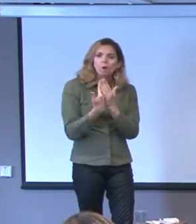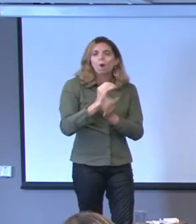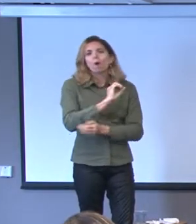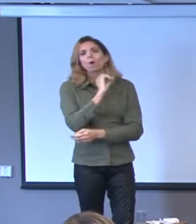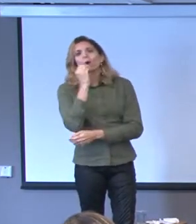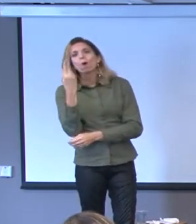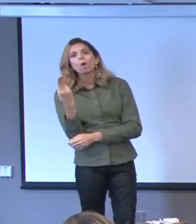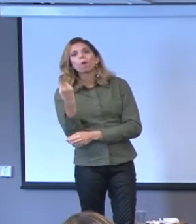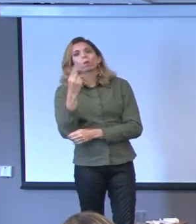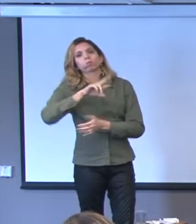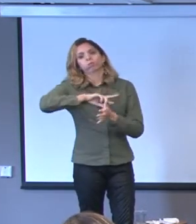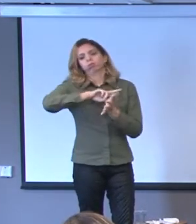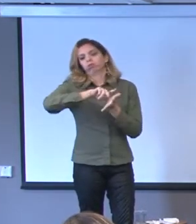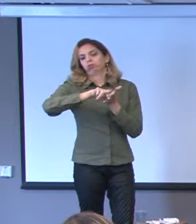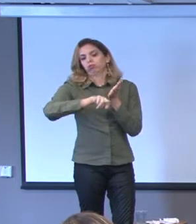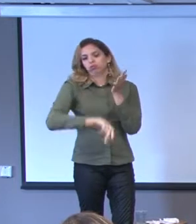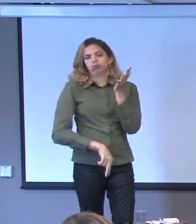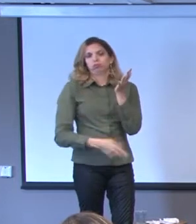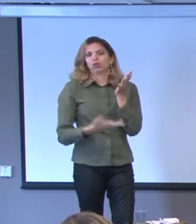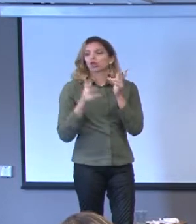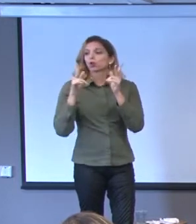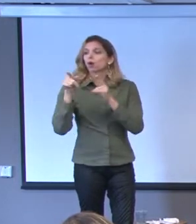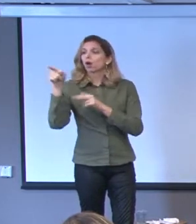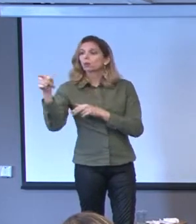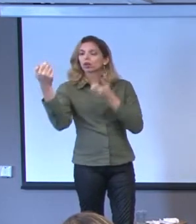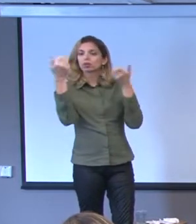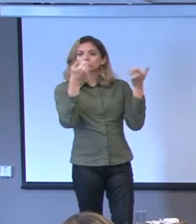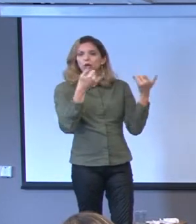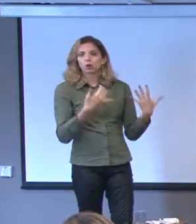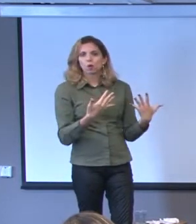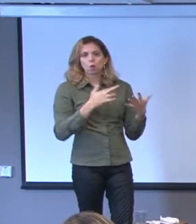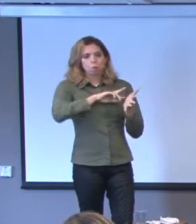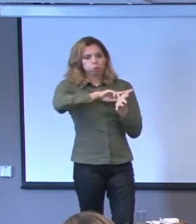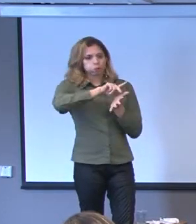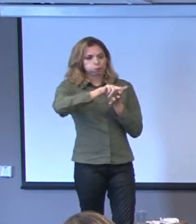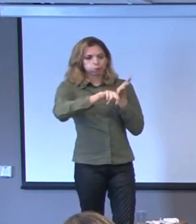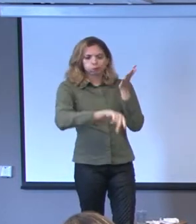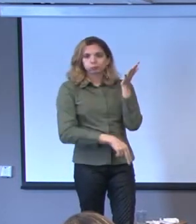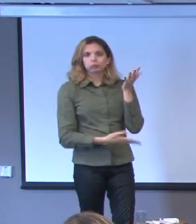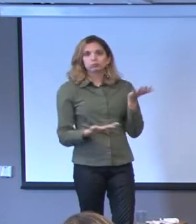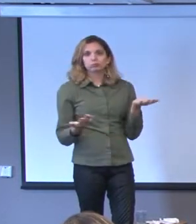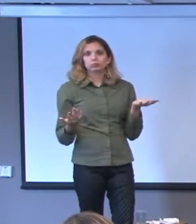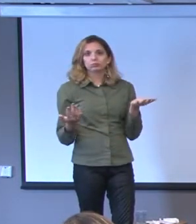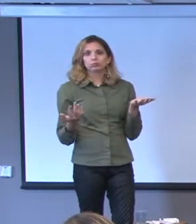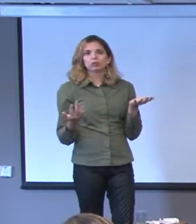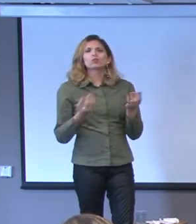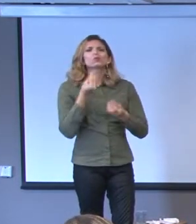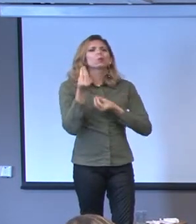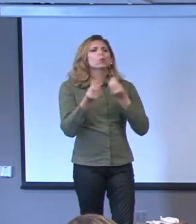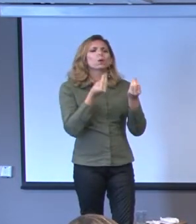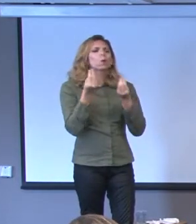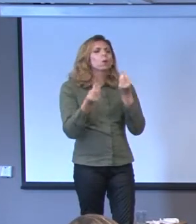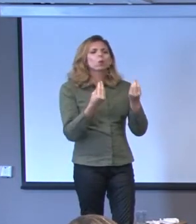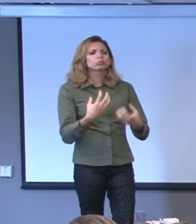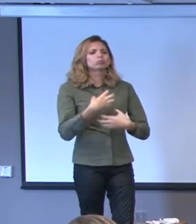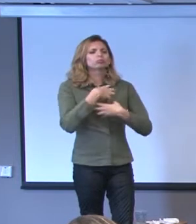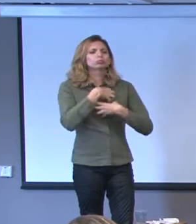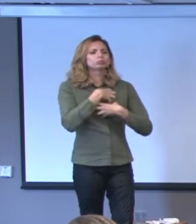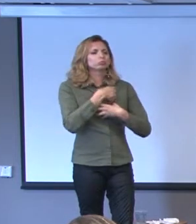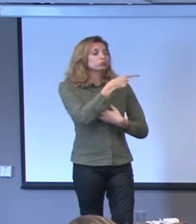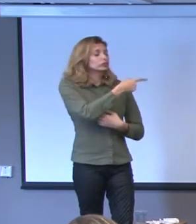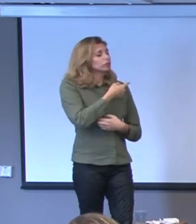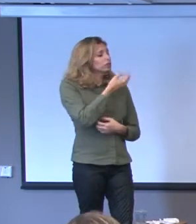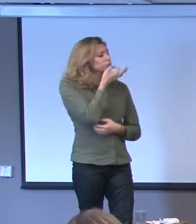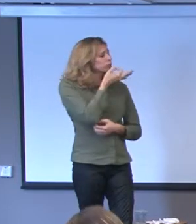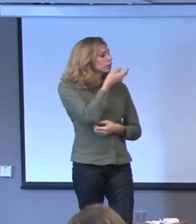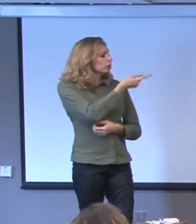é como está propondo ali o Douglas, ou ela vem de múltiplas fontes? Como é que é isso no olhar de